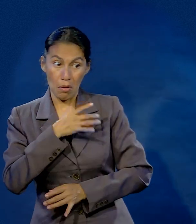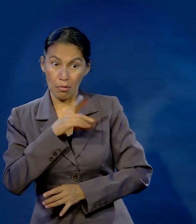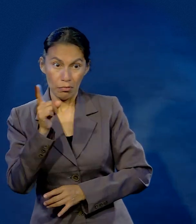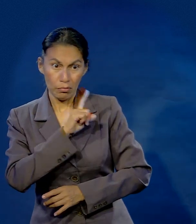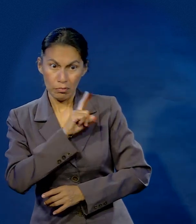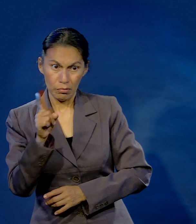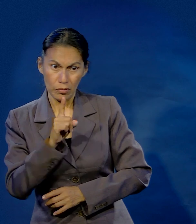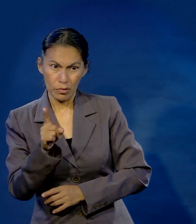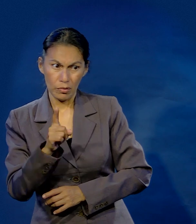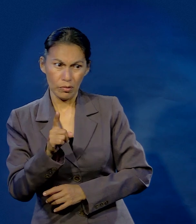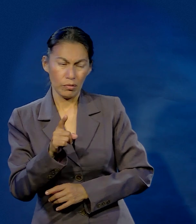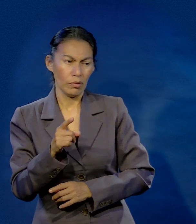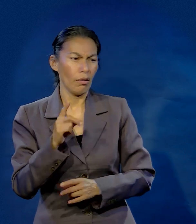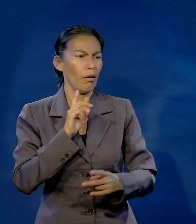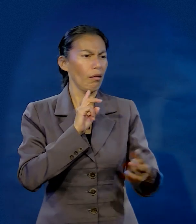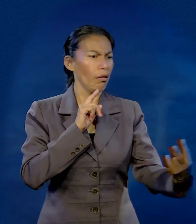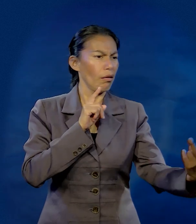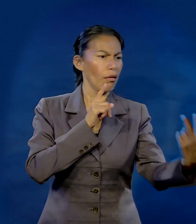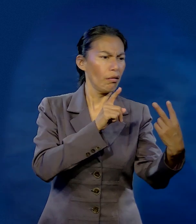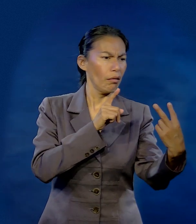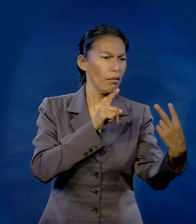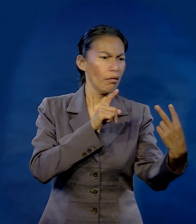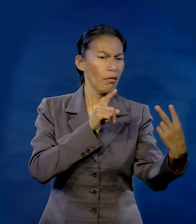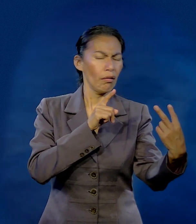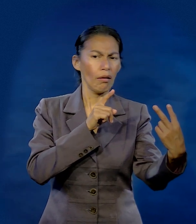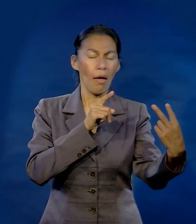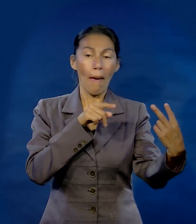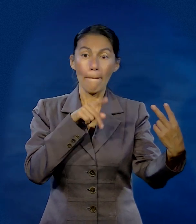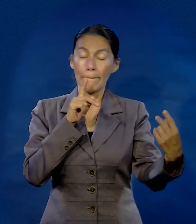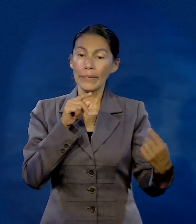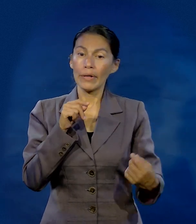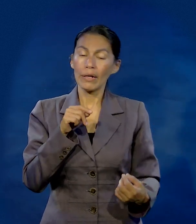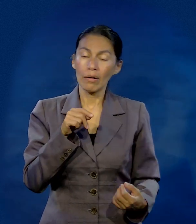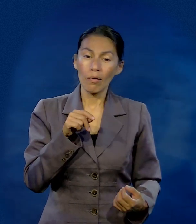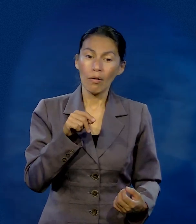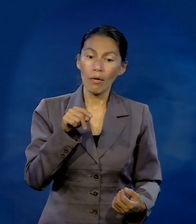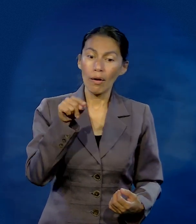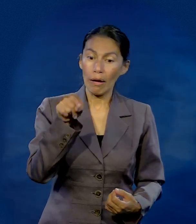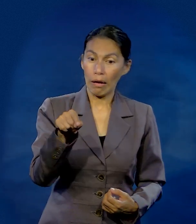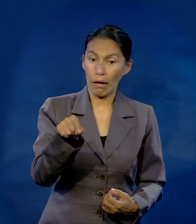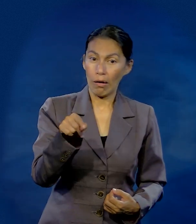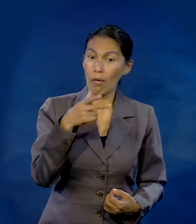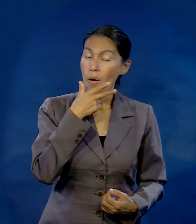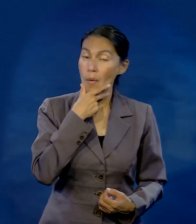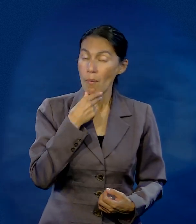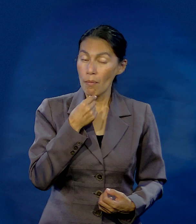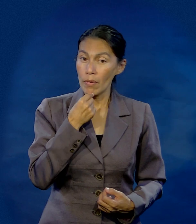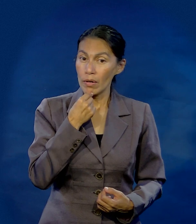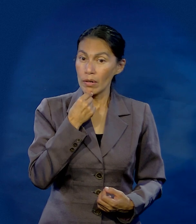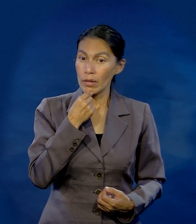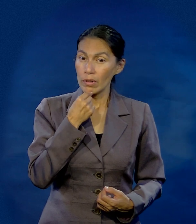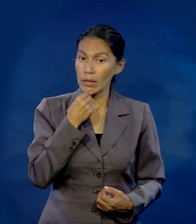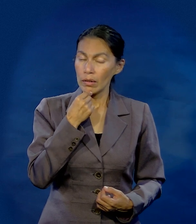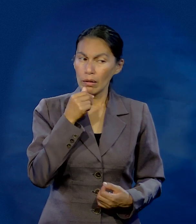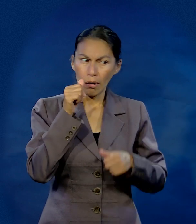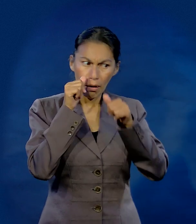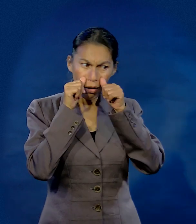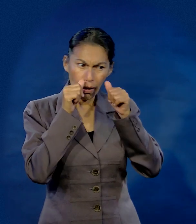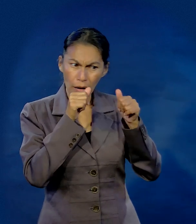tiene porte tiene fuerza tiene autoridad y aún a las personas más temidas Jesús no les teme